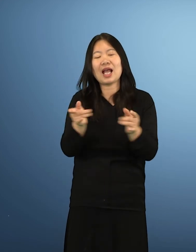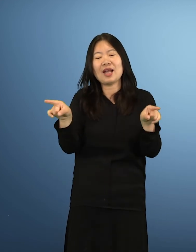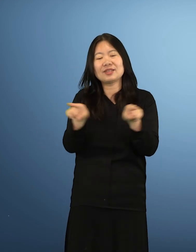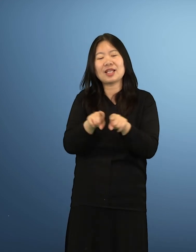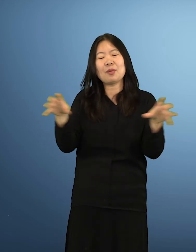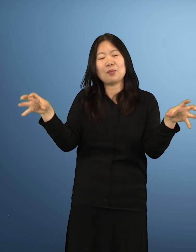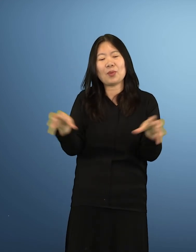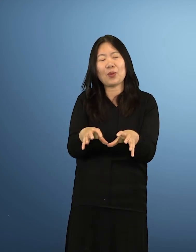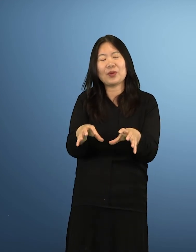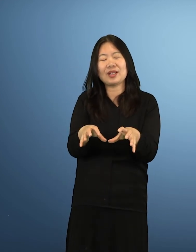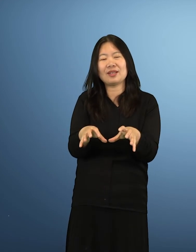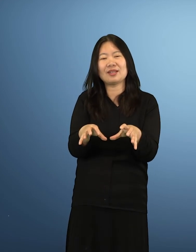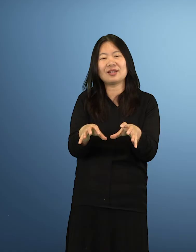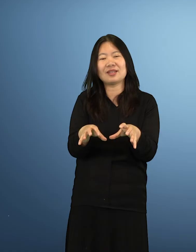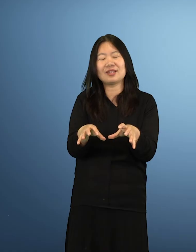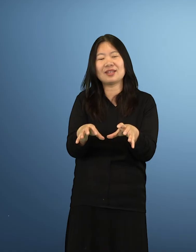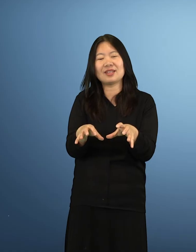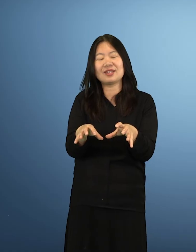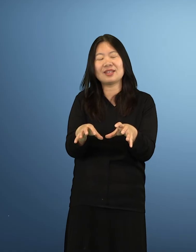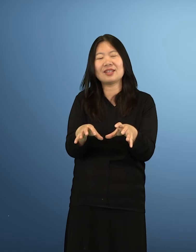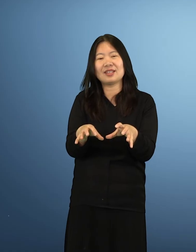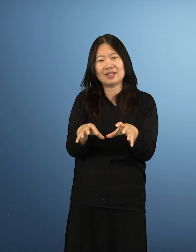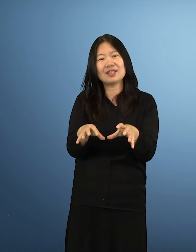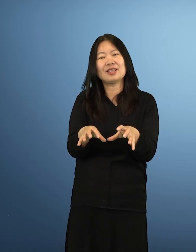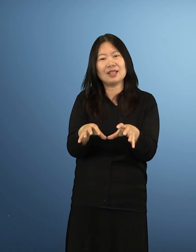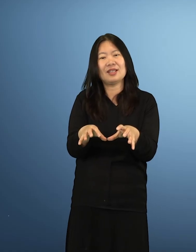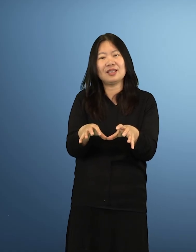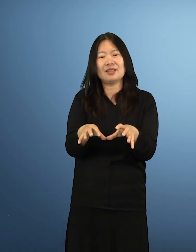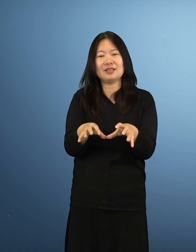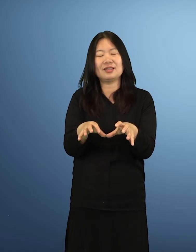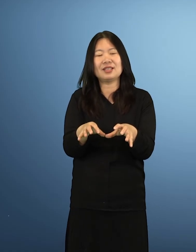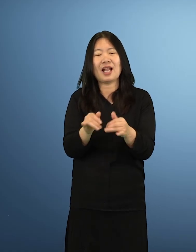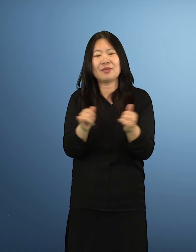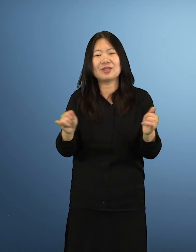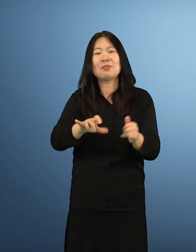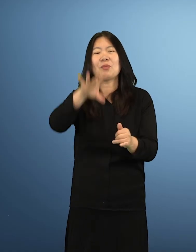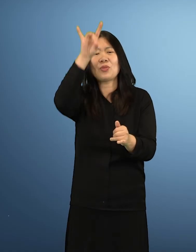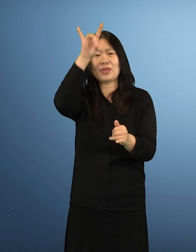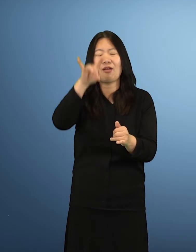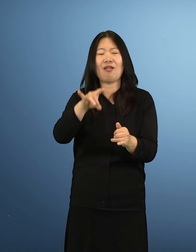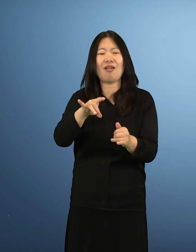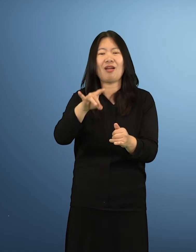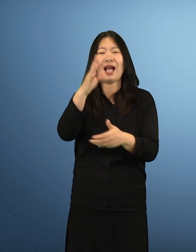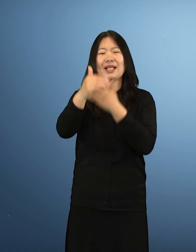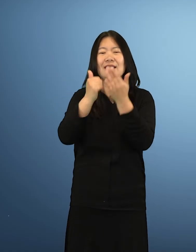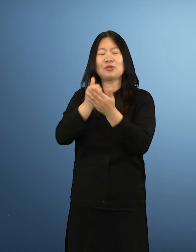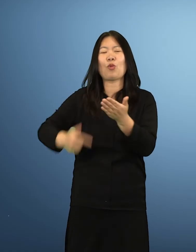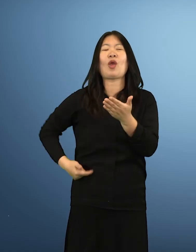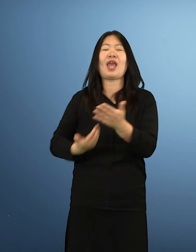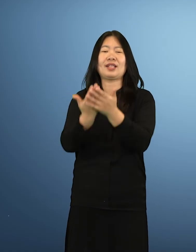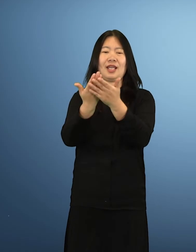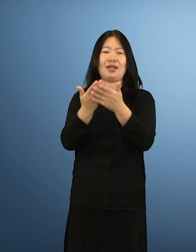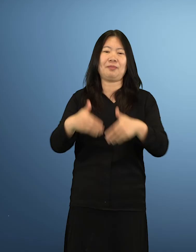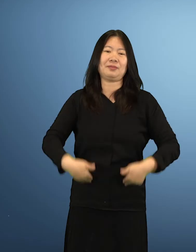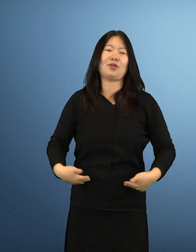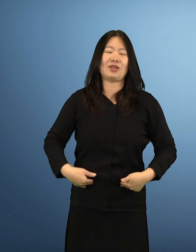공동체 제의적 회개가 먼저 이루어져야 된다. 그 얘기를 강조하는 겁니다.